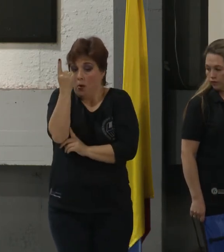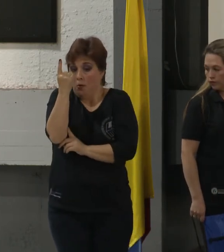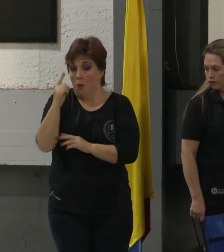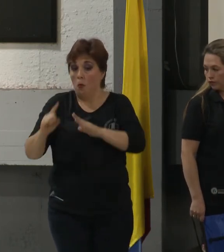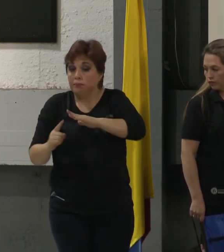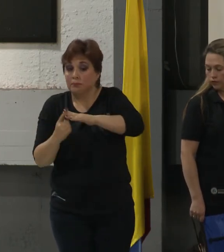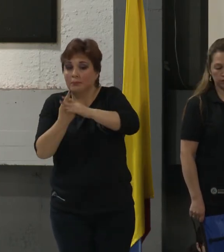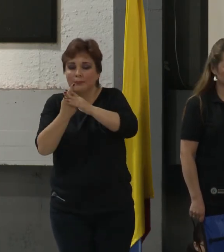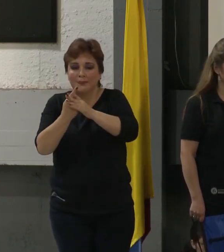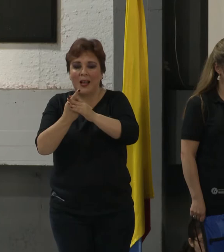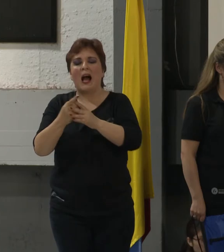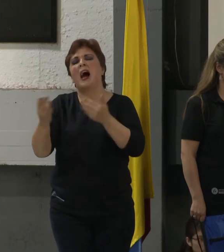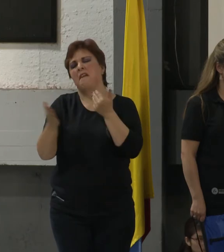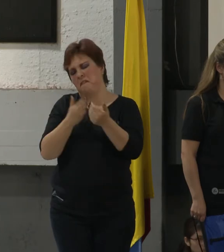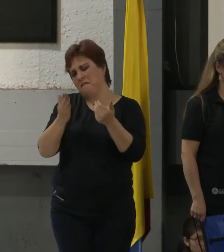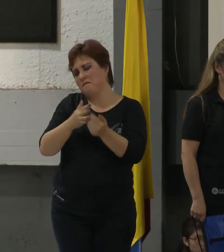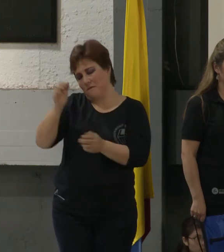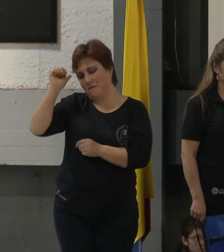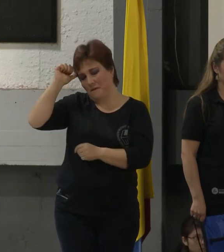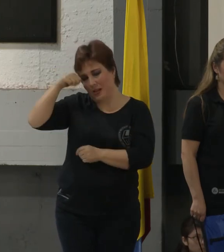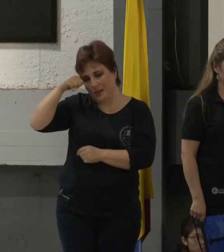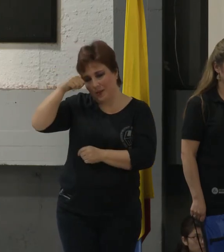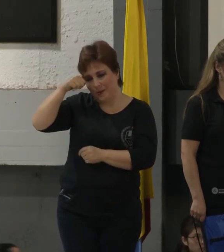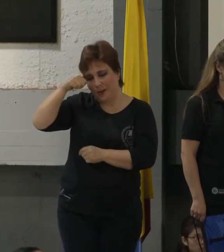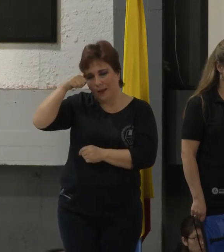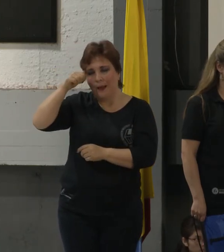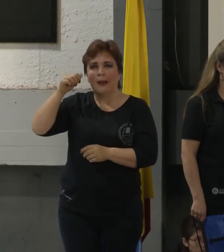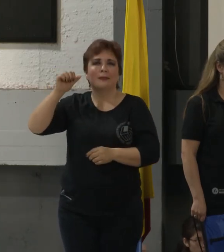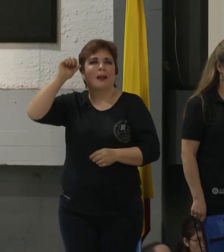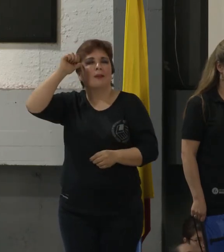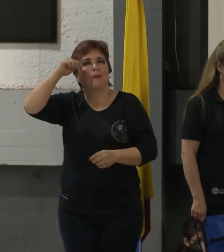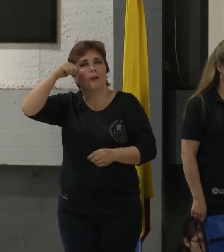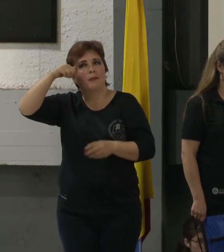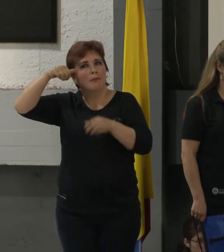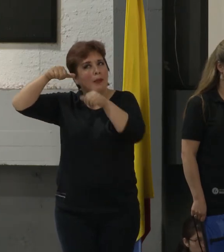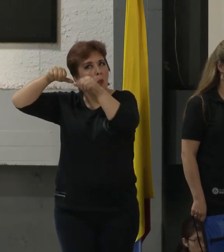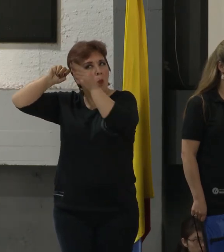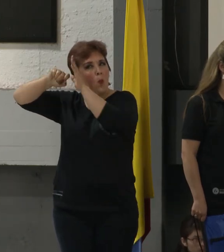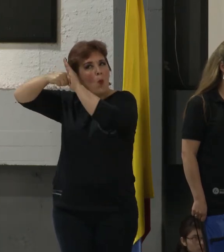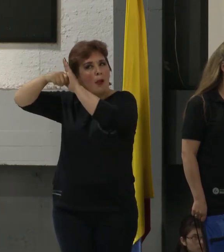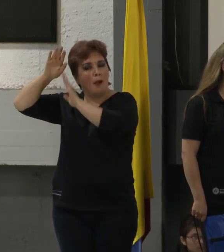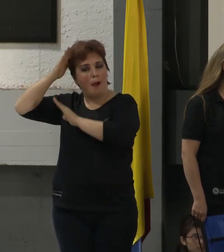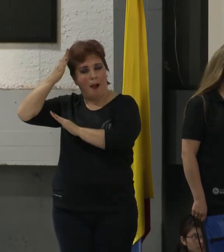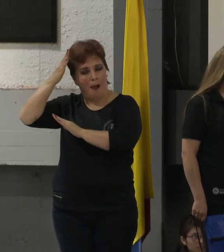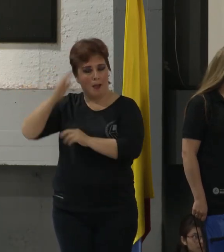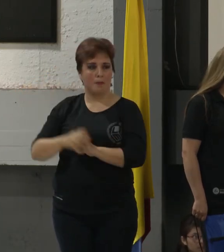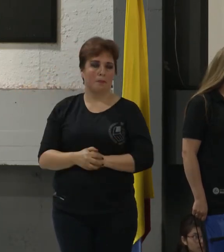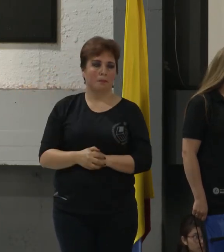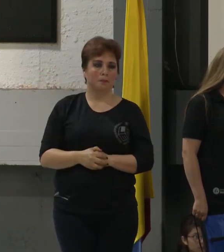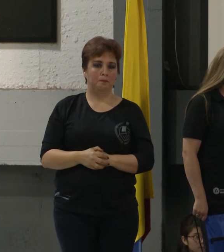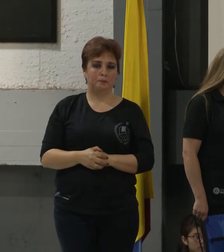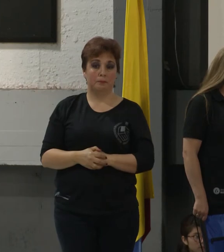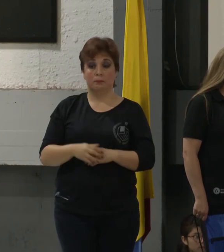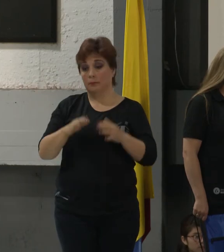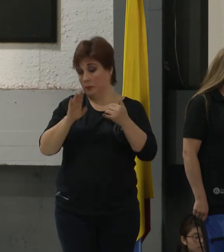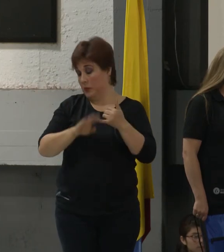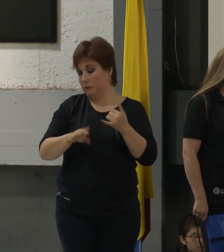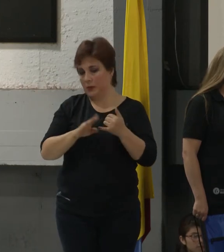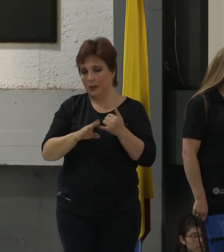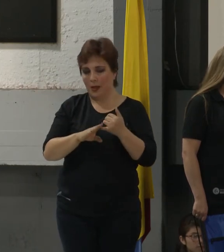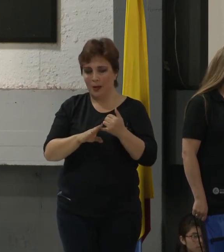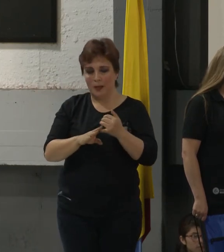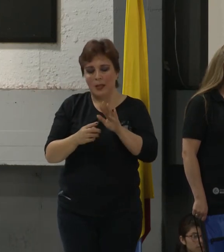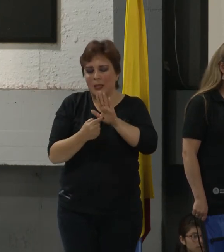memorable fácil de recordar que permanezca en la mente de las personas por último coherente que